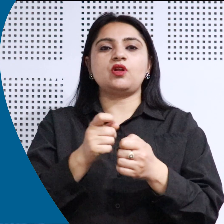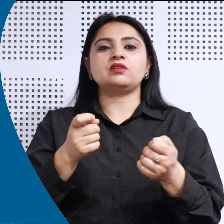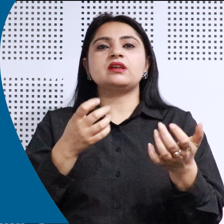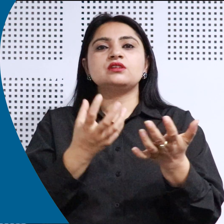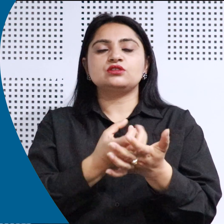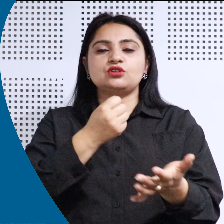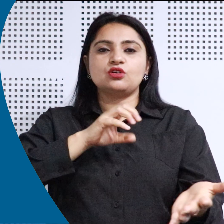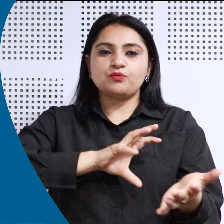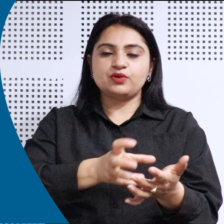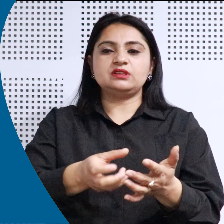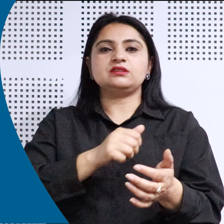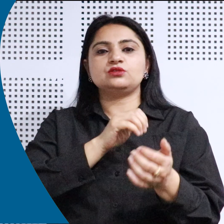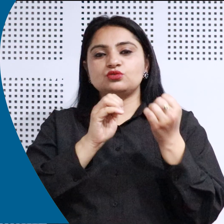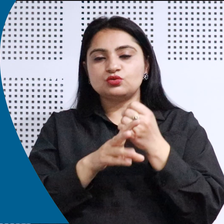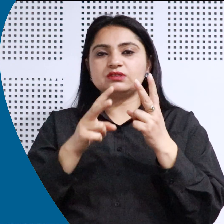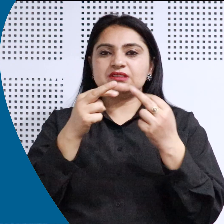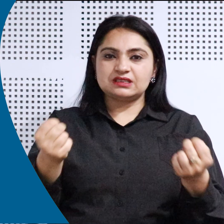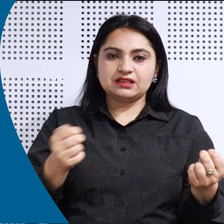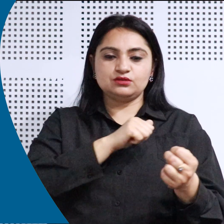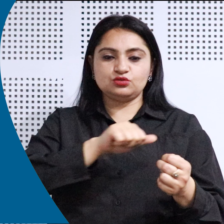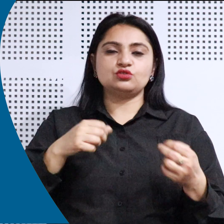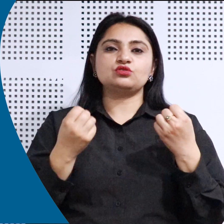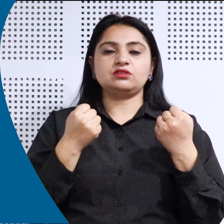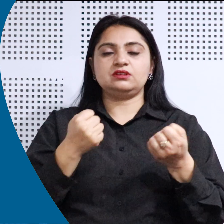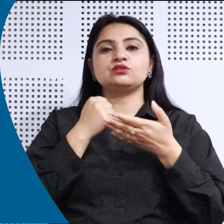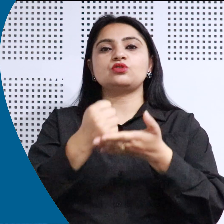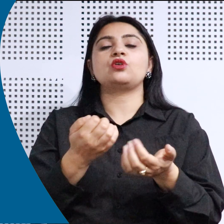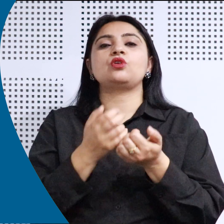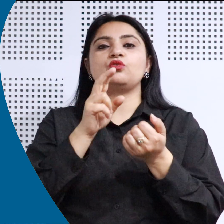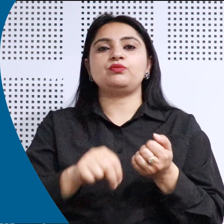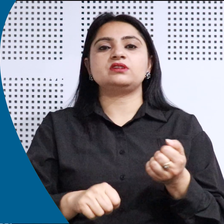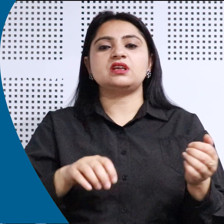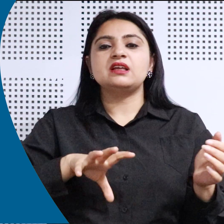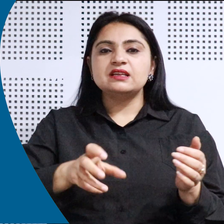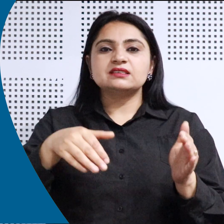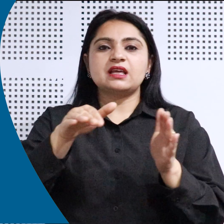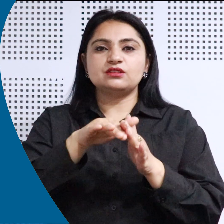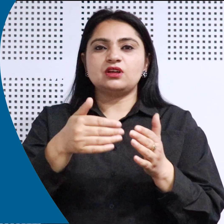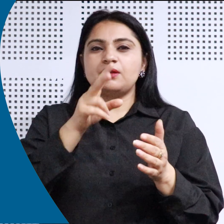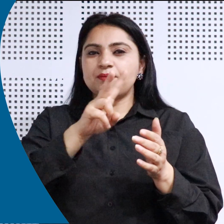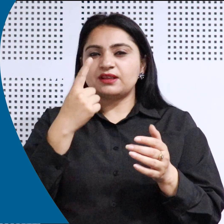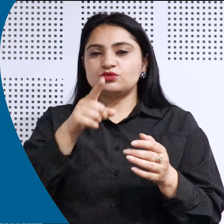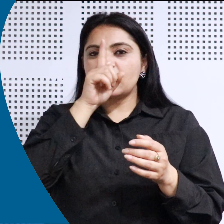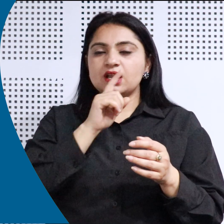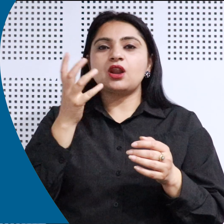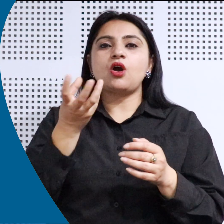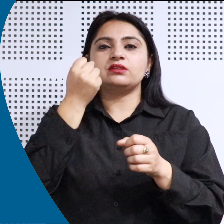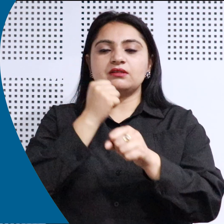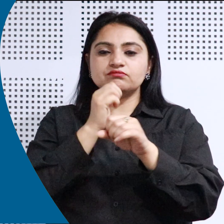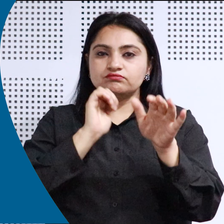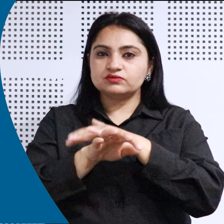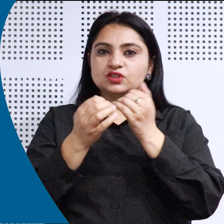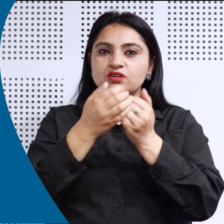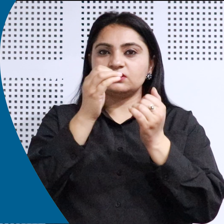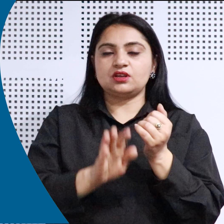प्रदेशले स्रोत, साधन, जनशक्ति, क्षमताले चाहिँ सपोर्ट गर्नुपर्छ जस्तो लाग्छ मलाई। स्थानीय तहलाई 22वटा एकल अधिकार कार्यान्वयन गर्न सक्ने